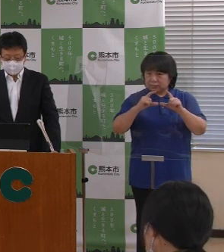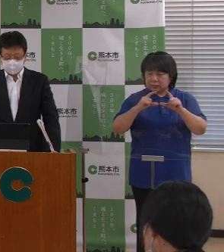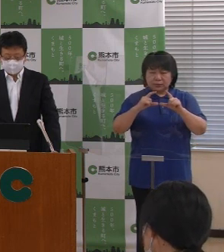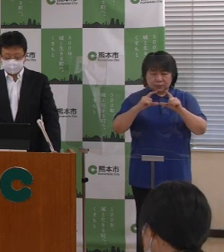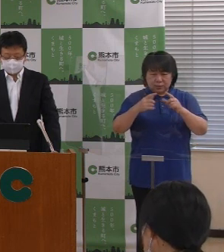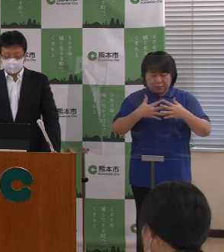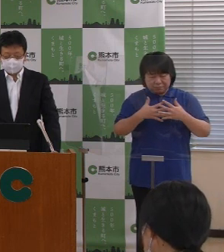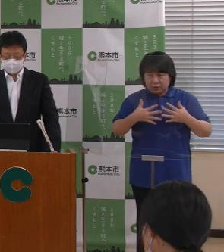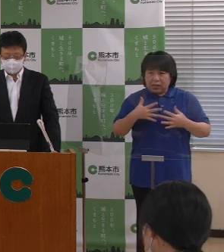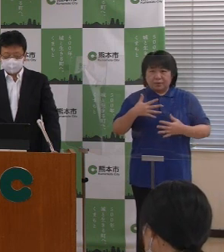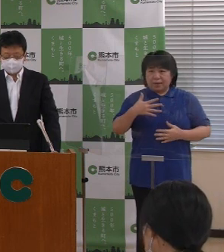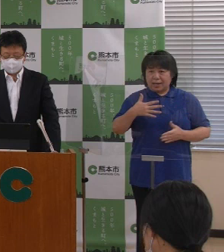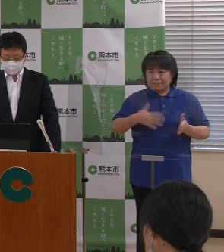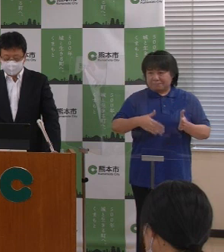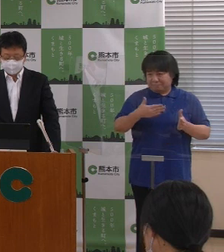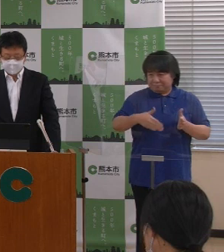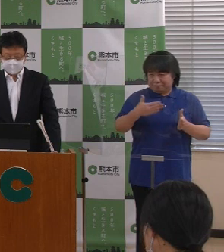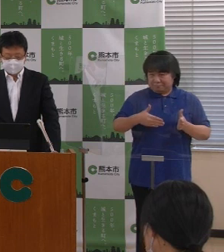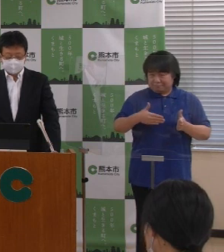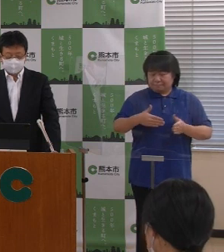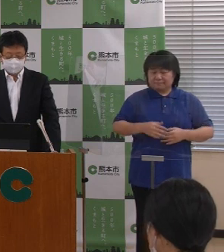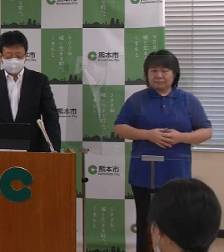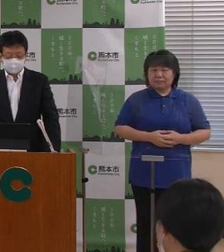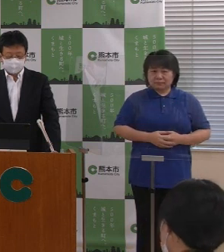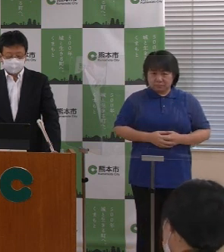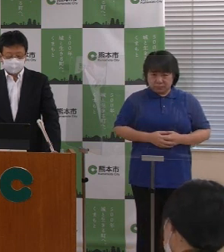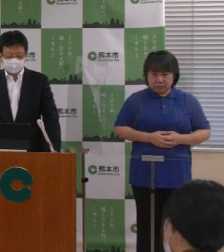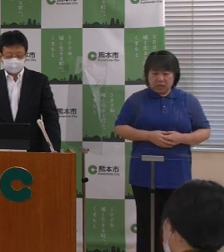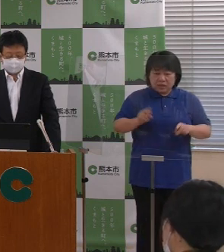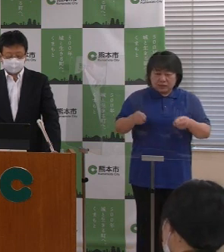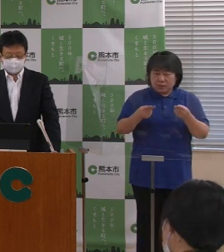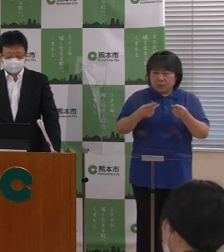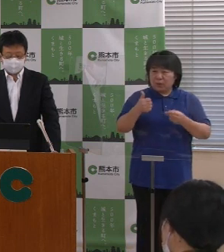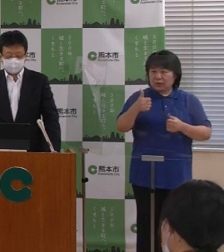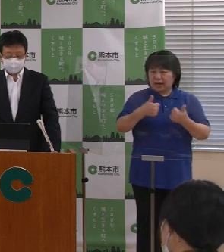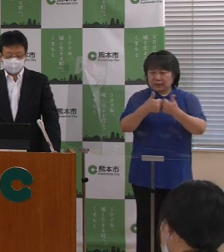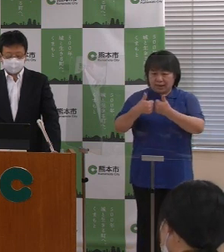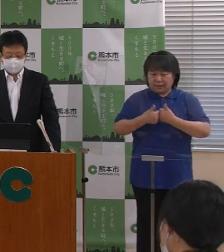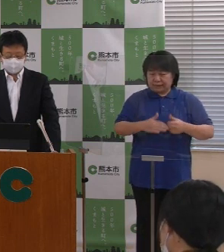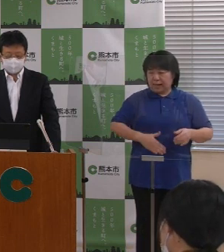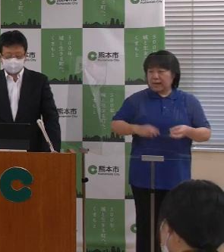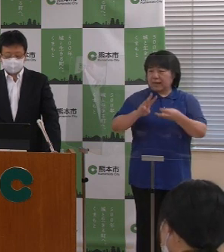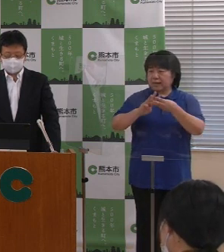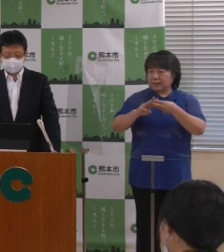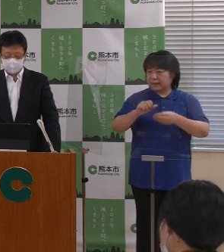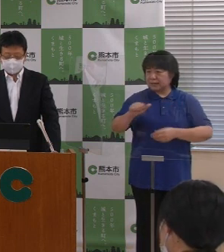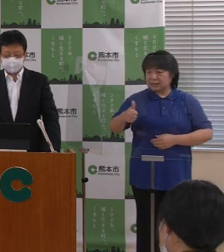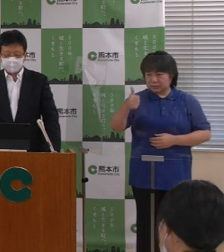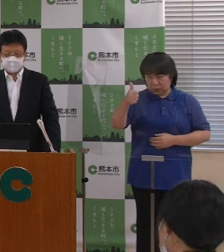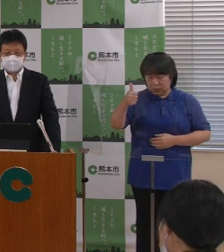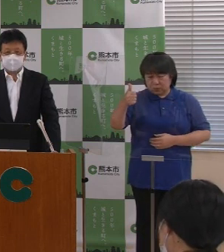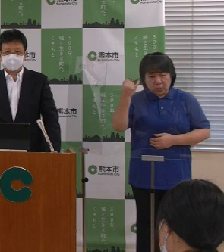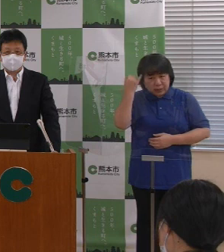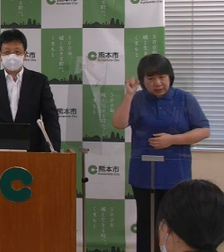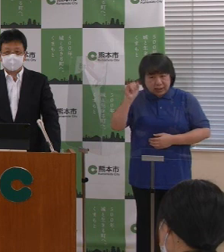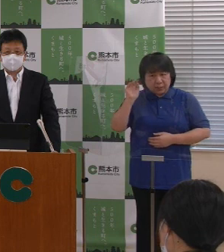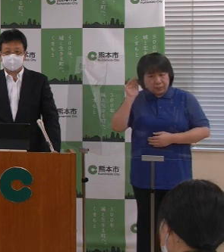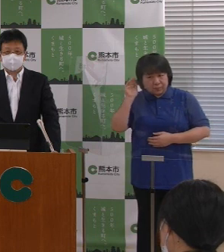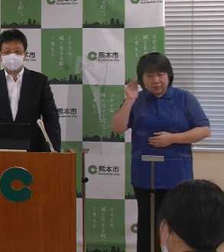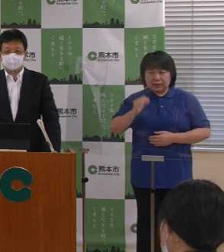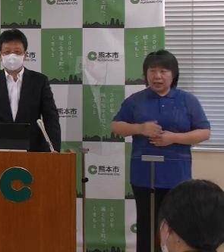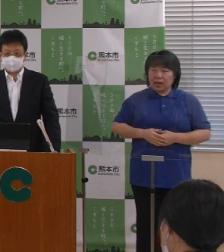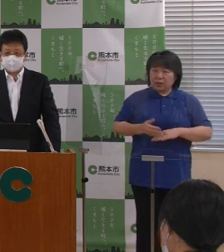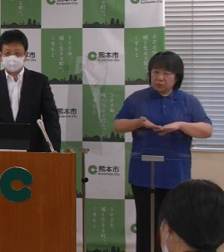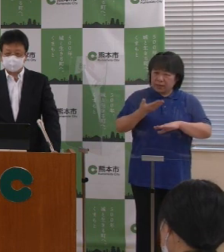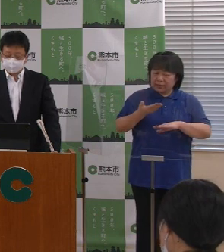断できない水準であることから、専門家会議の原田座長にもご意見を伺った上で、